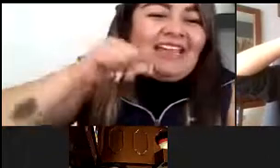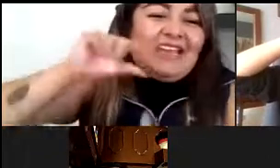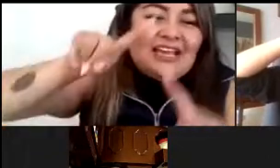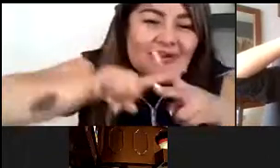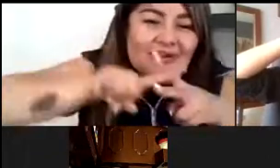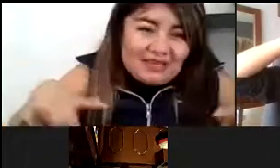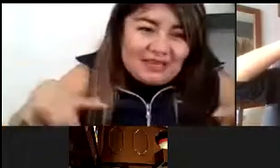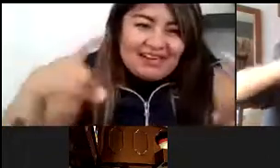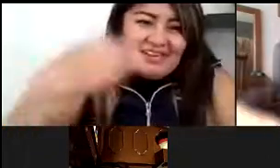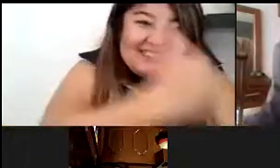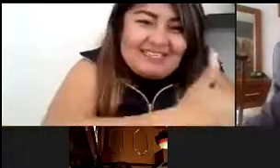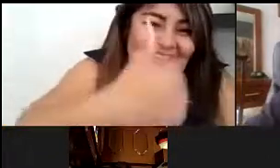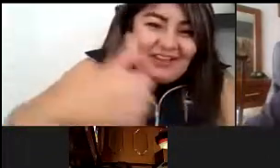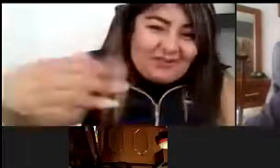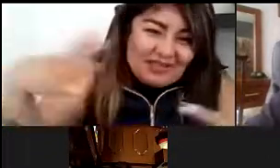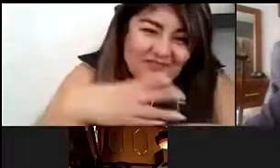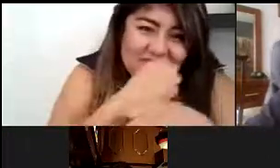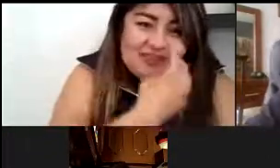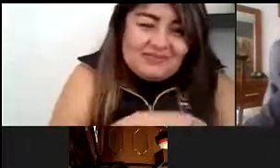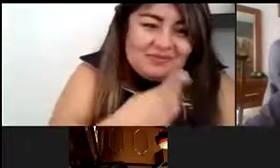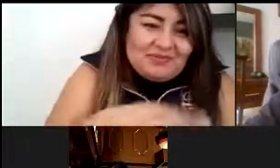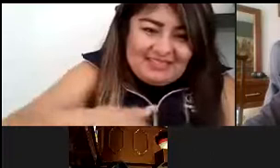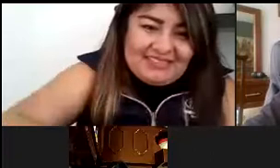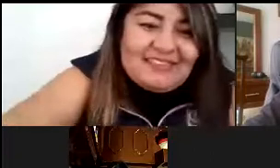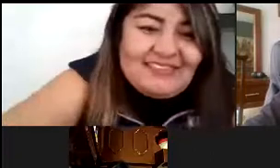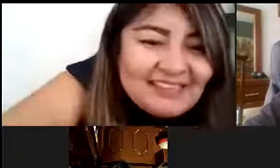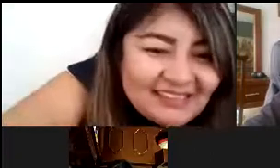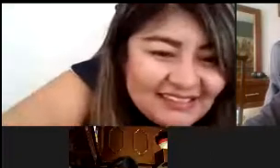Ali, comienza para que les des a cada uno la firma de su nombre.